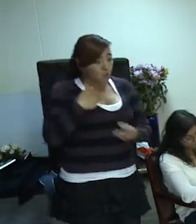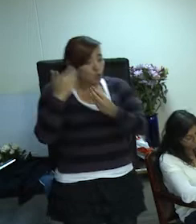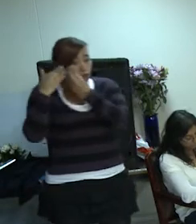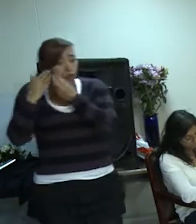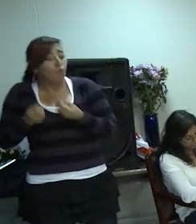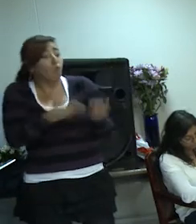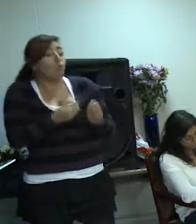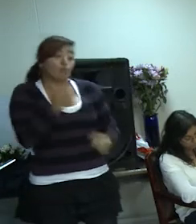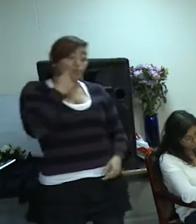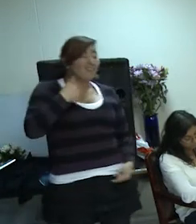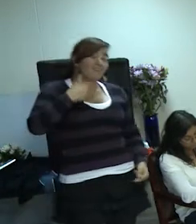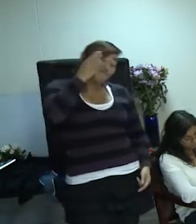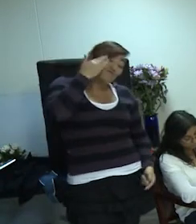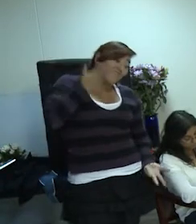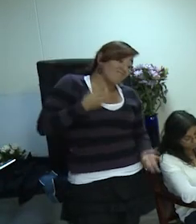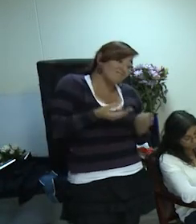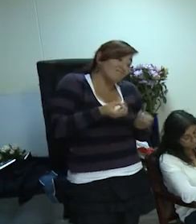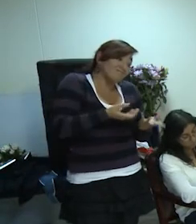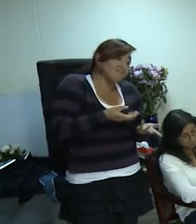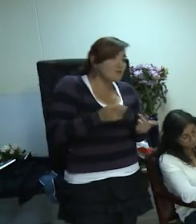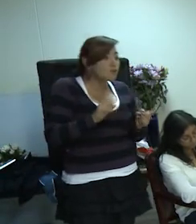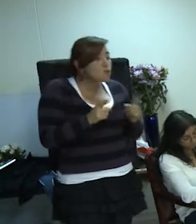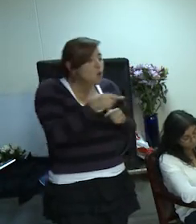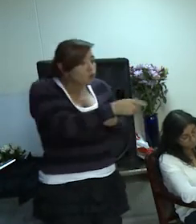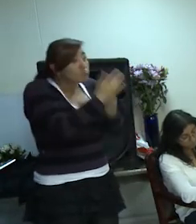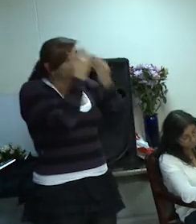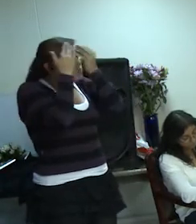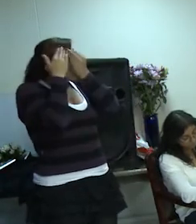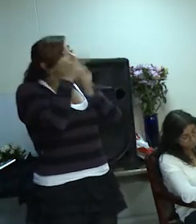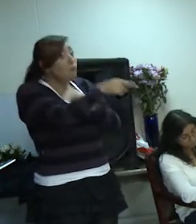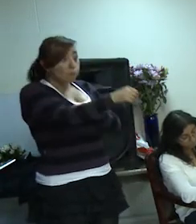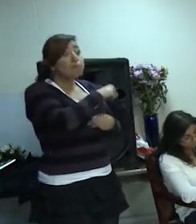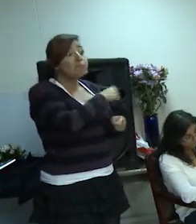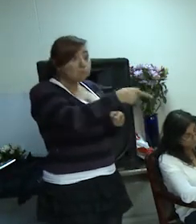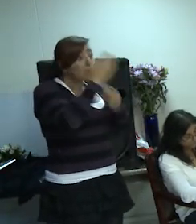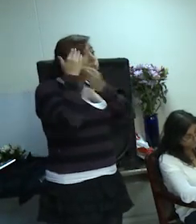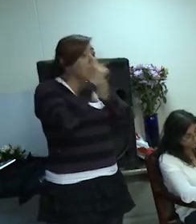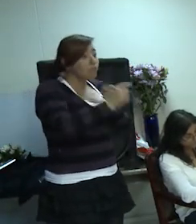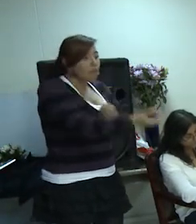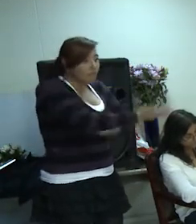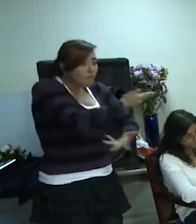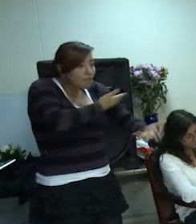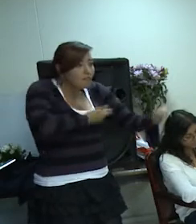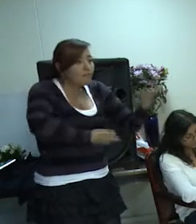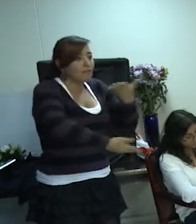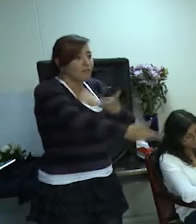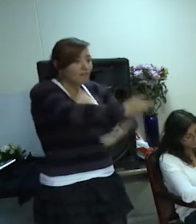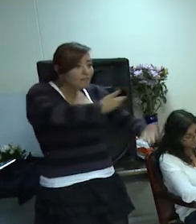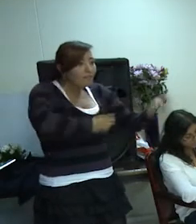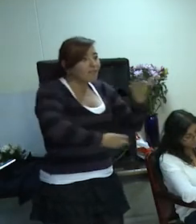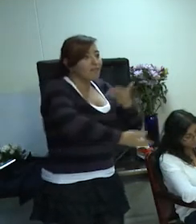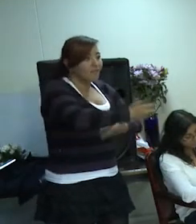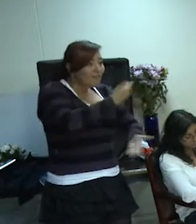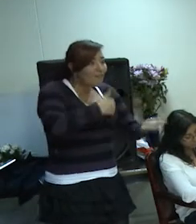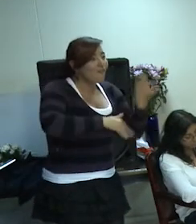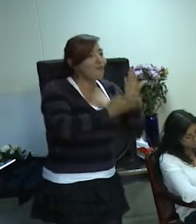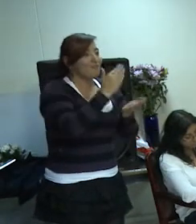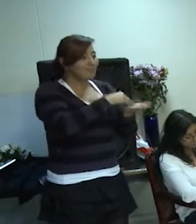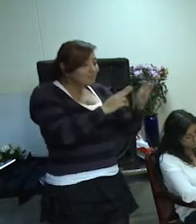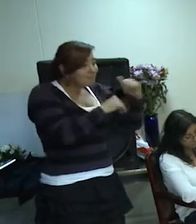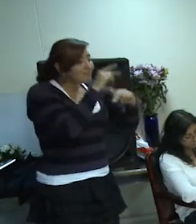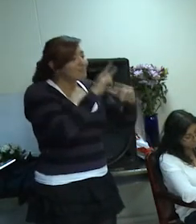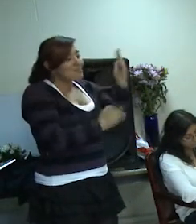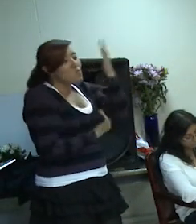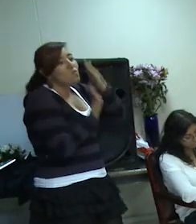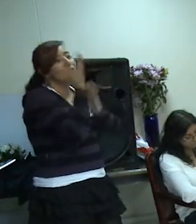a relacionar los saberes nuestros con los saberes que ellos tienen, ¿verdad? Para construir un nuevo y reconstruir permanente un nuevo